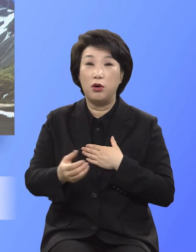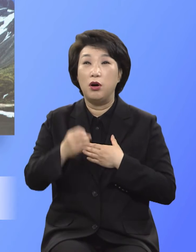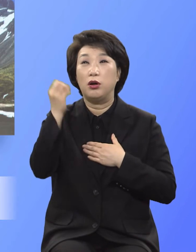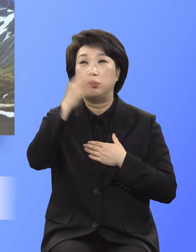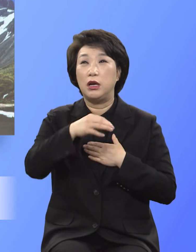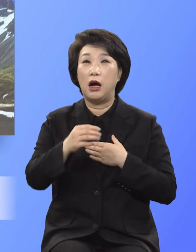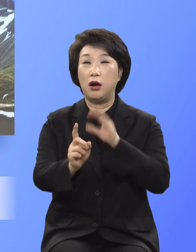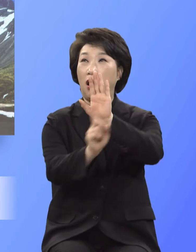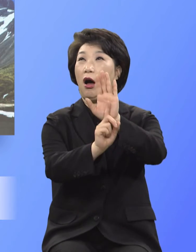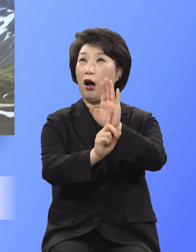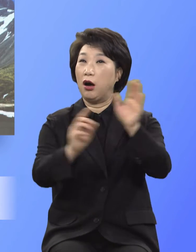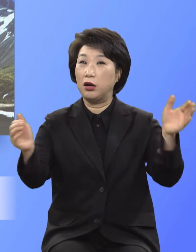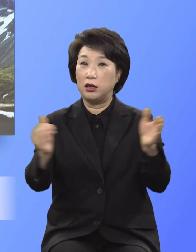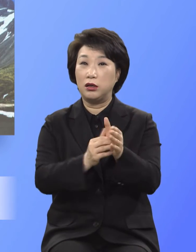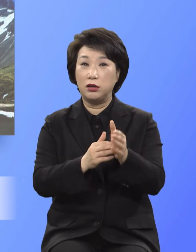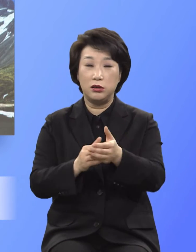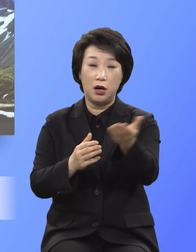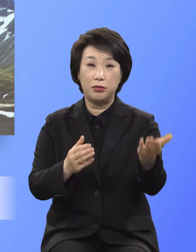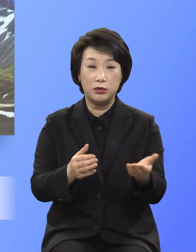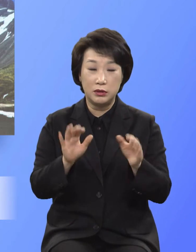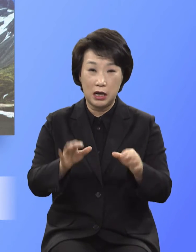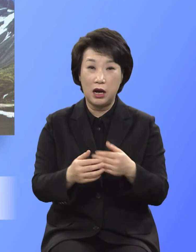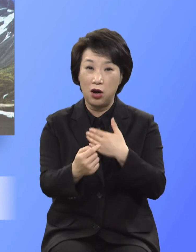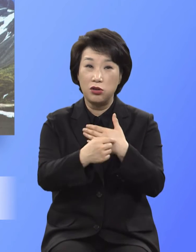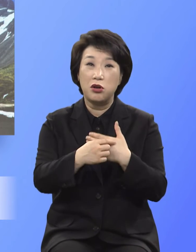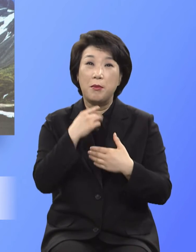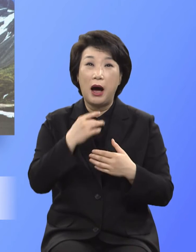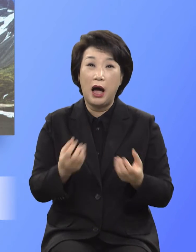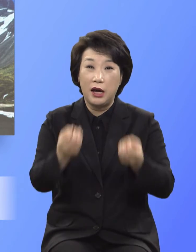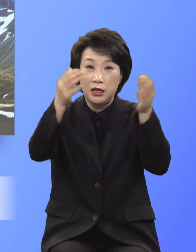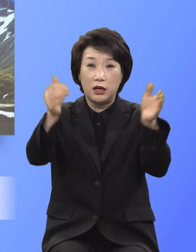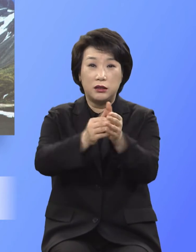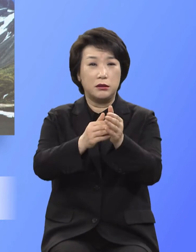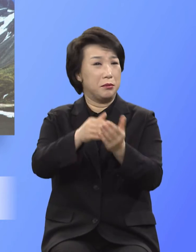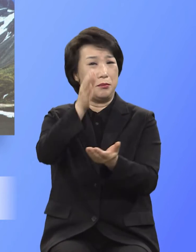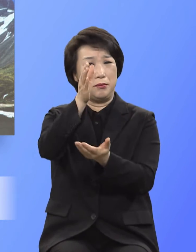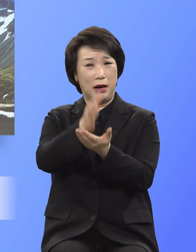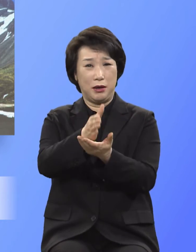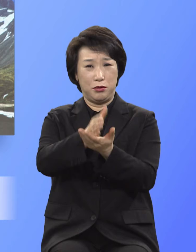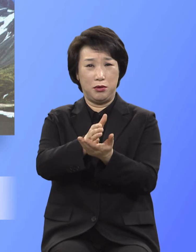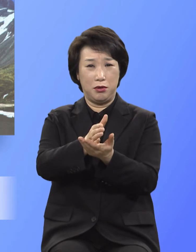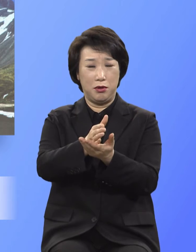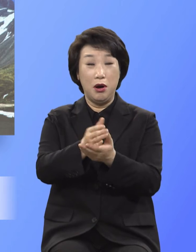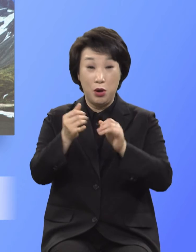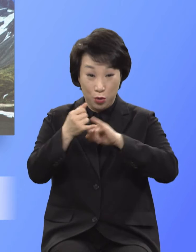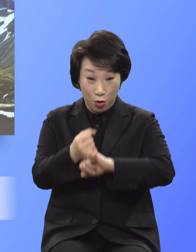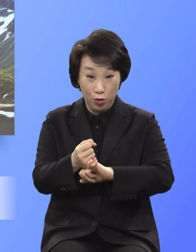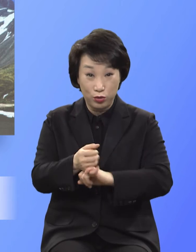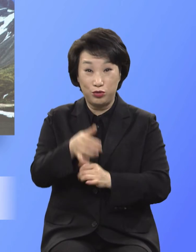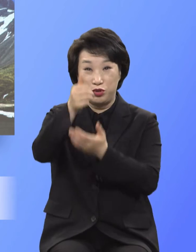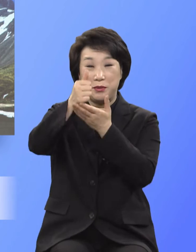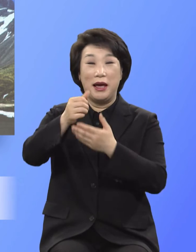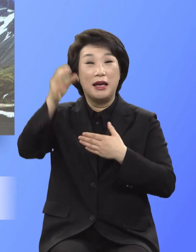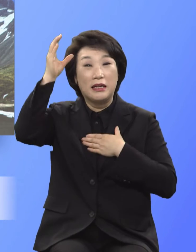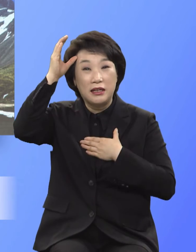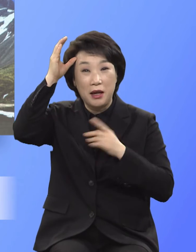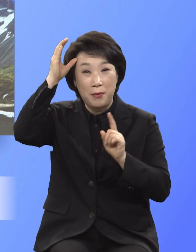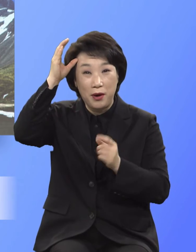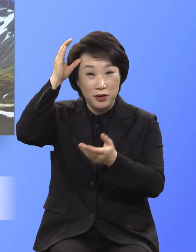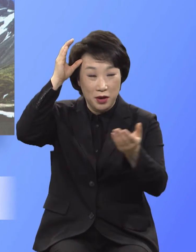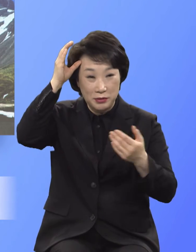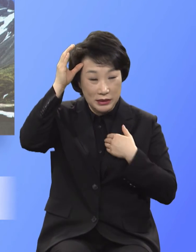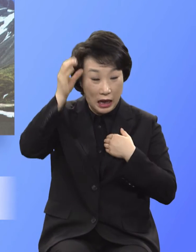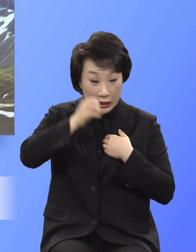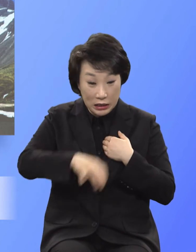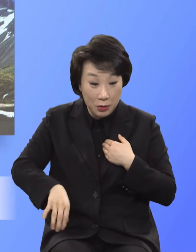수루관, 표만 여러분 우리가 말로만 그쳐서는 안 될 것이며 반드시 주님의 기대는